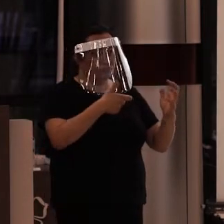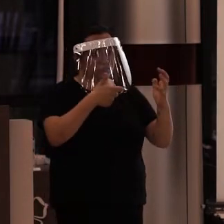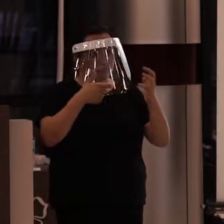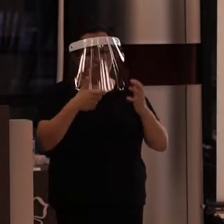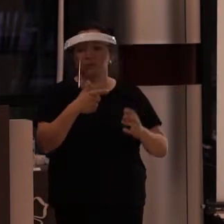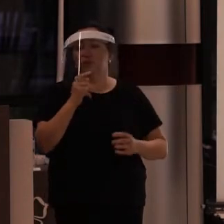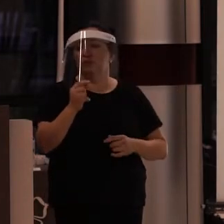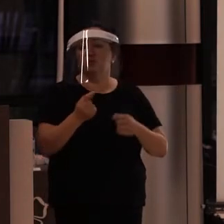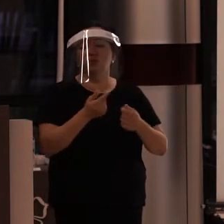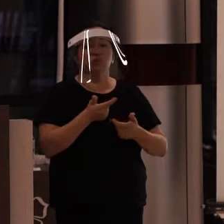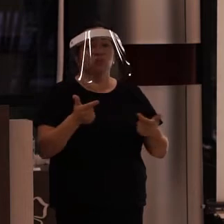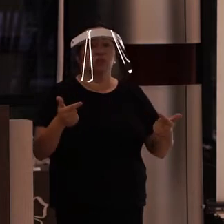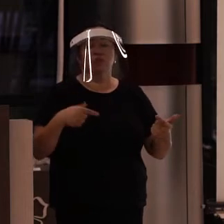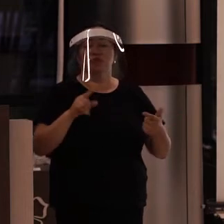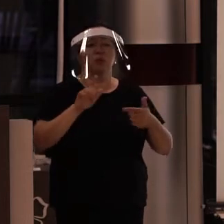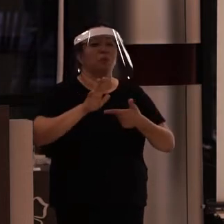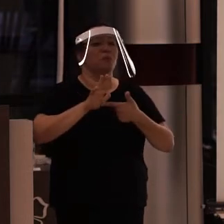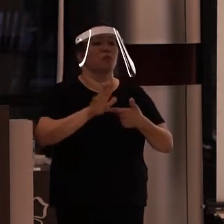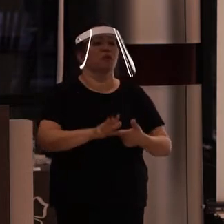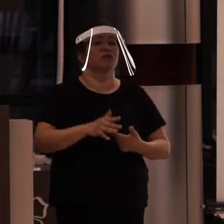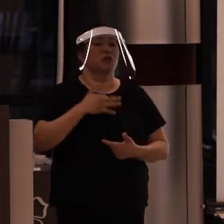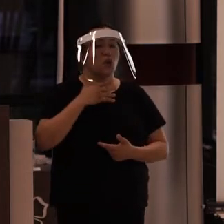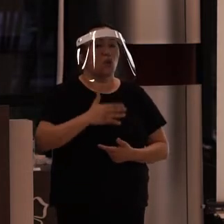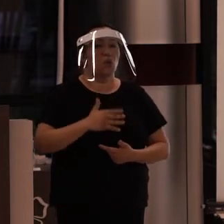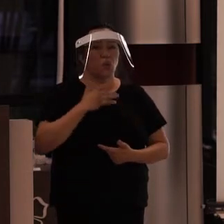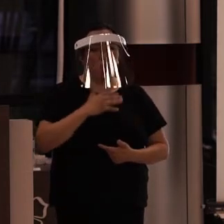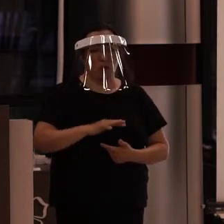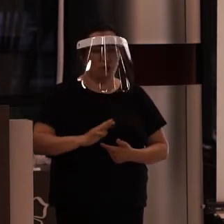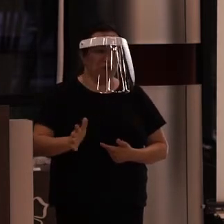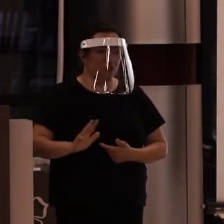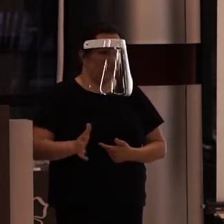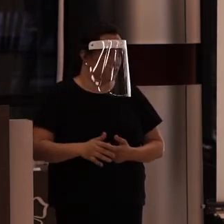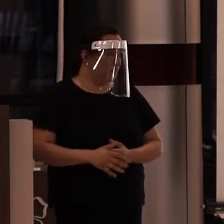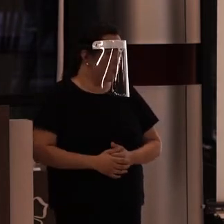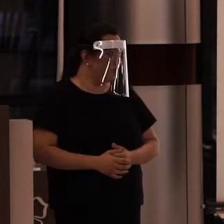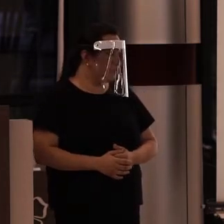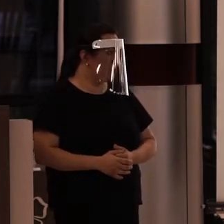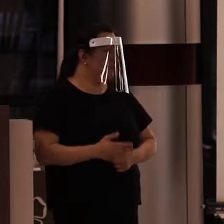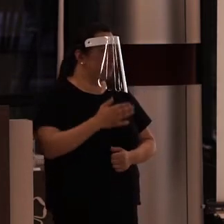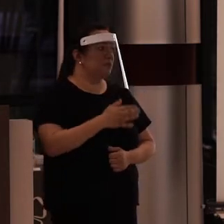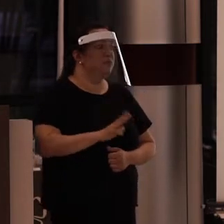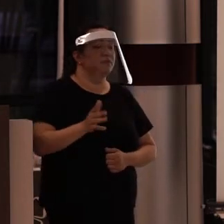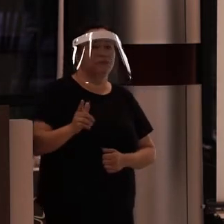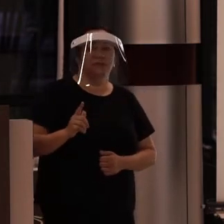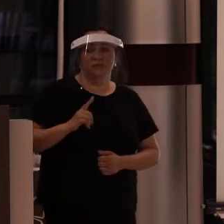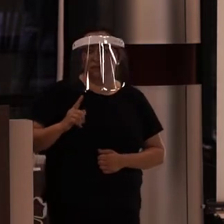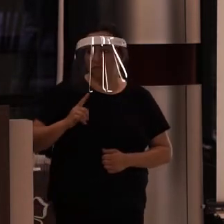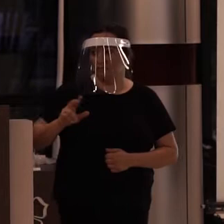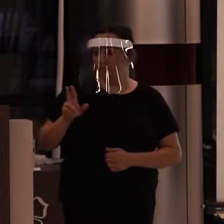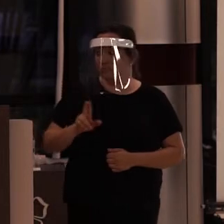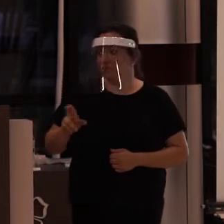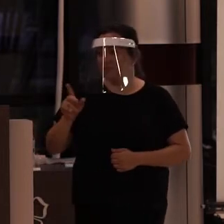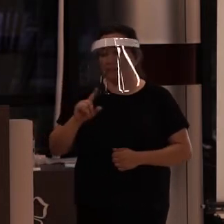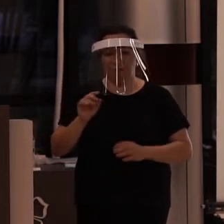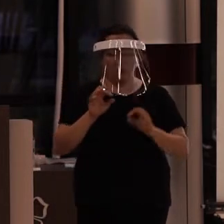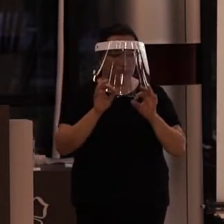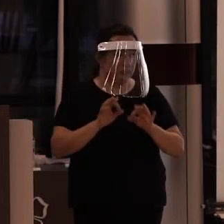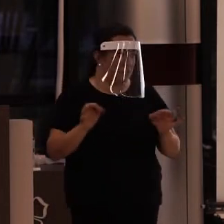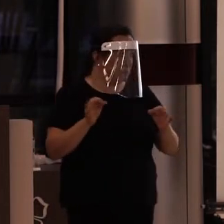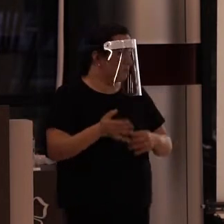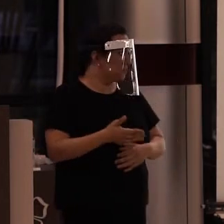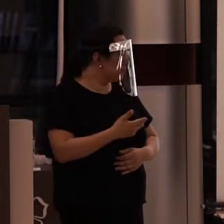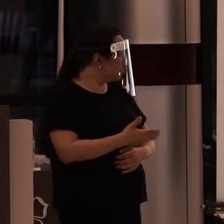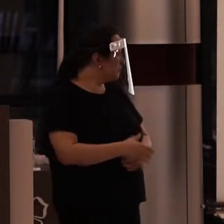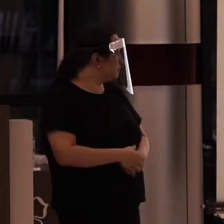foi só para ilustrar o relatório, né? Mas aqui nós já usamos uma FLIR já mais top, né? Essa